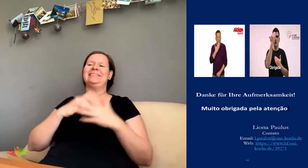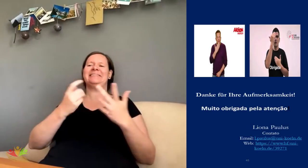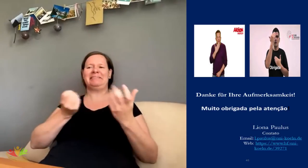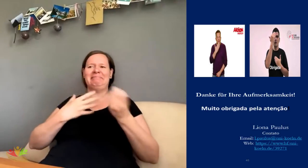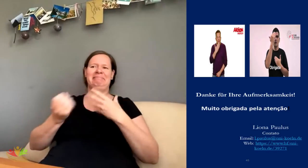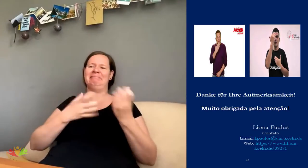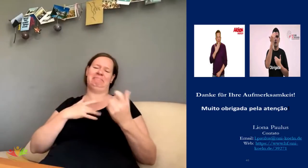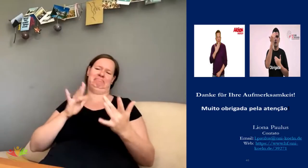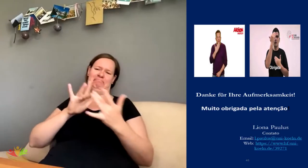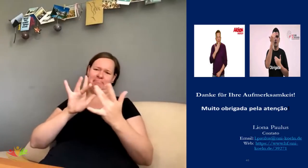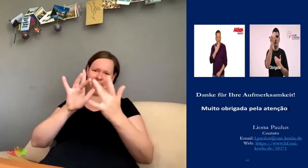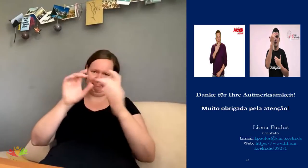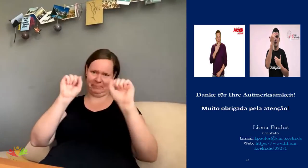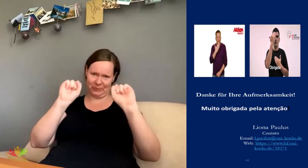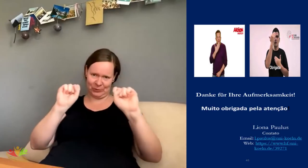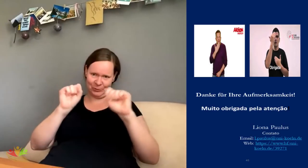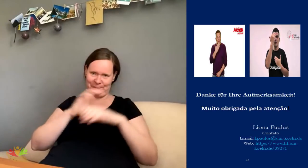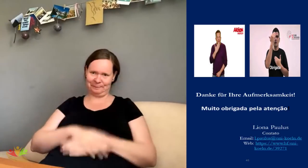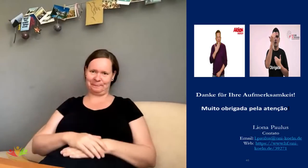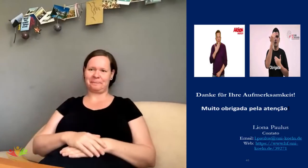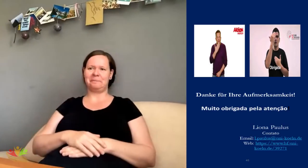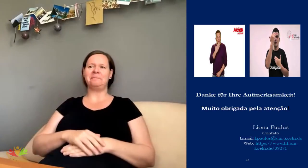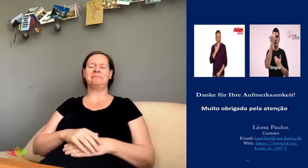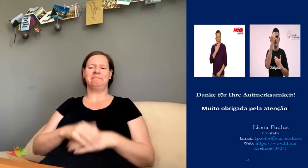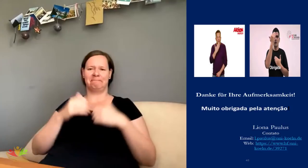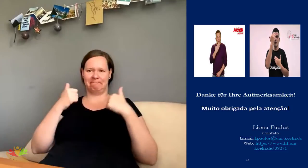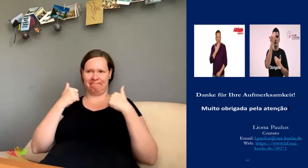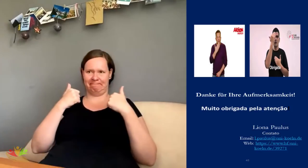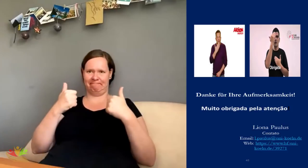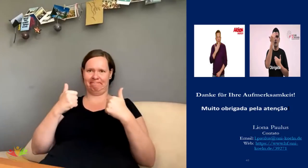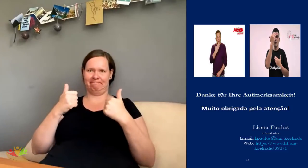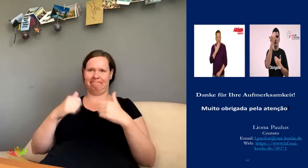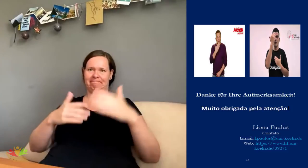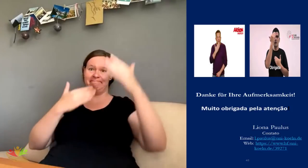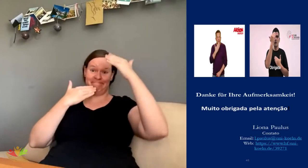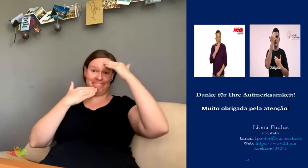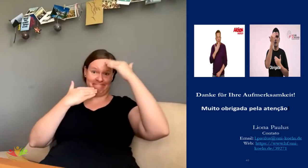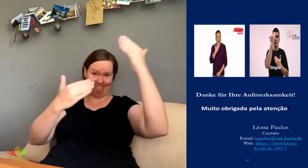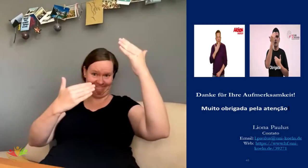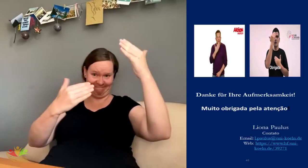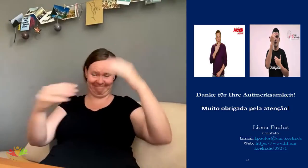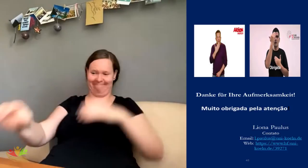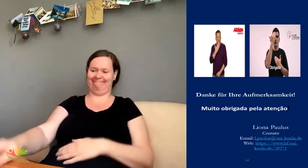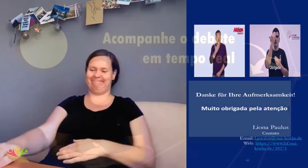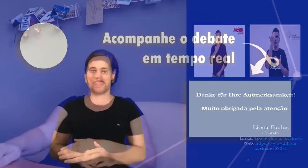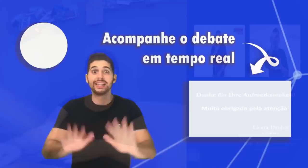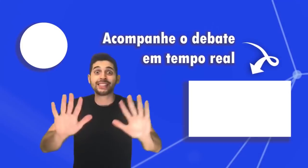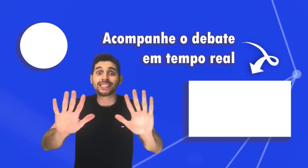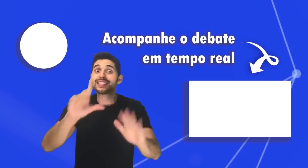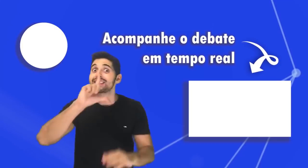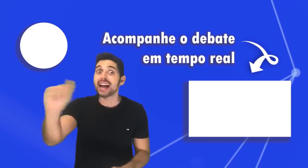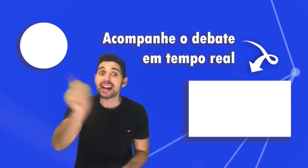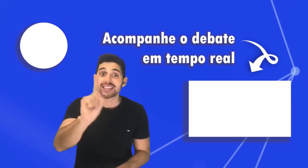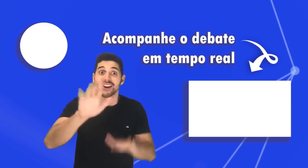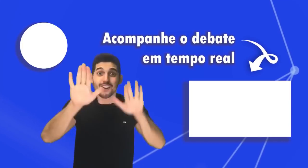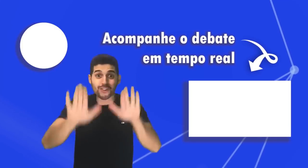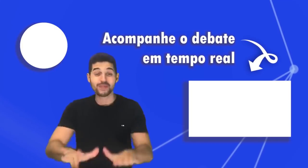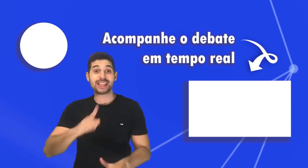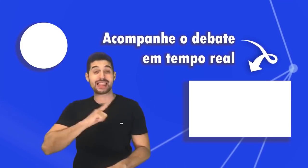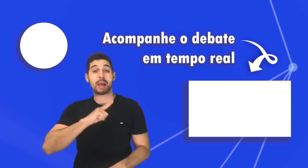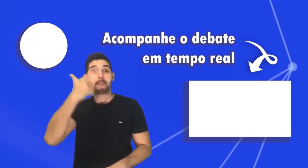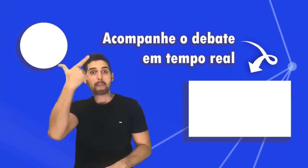Libras também é uma língua que eu domino. A gente pode manter contato em qualquer uma dessas formas. Eu agradeço bastante a